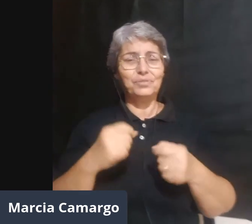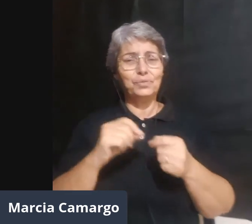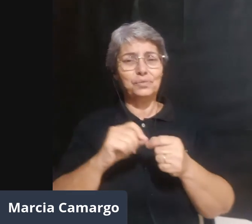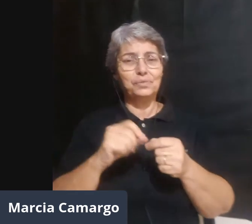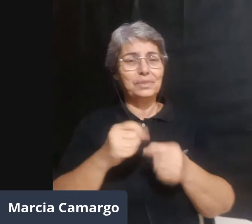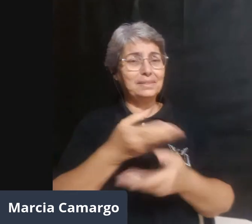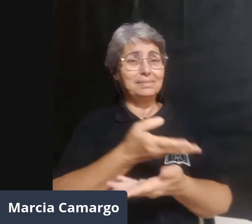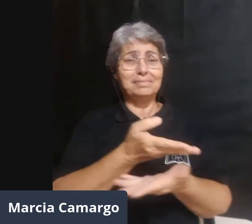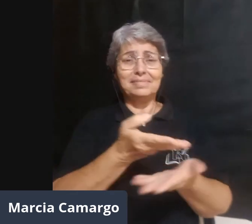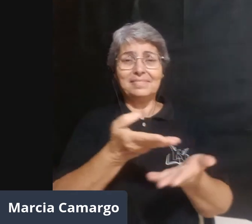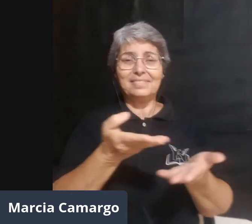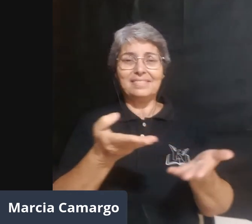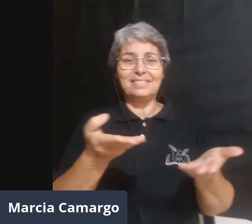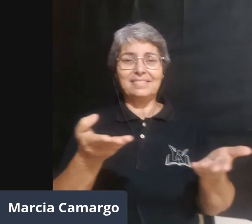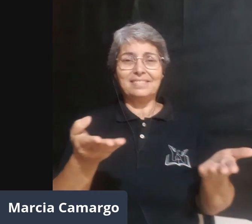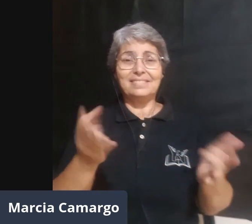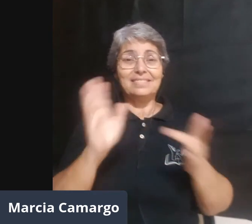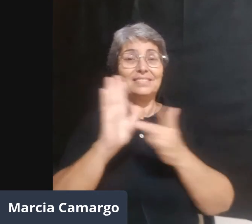Ele é a